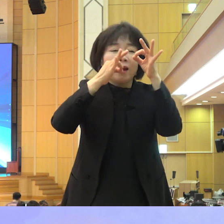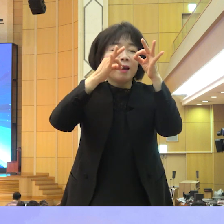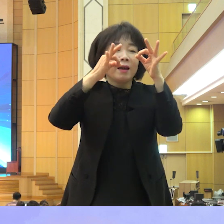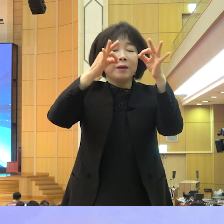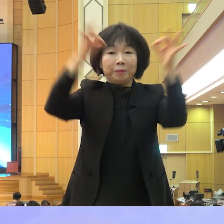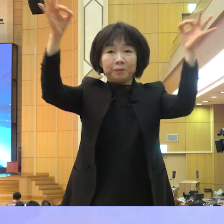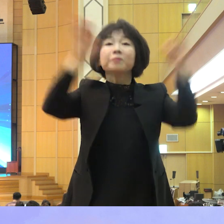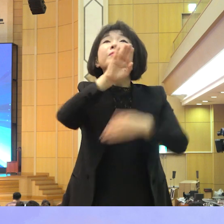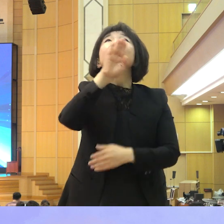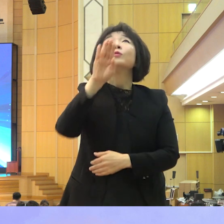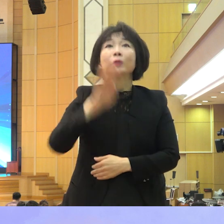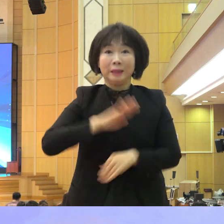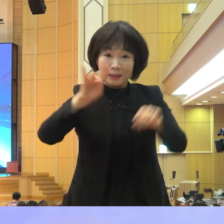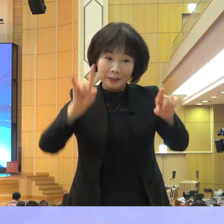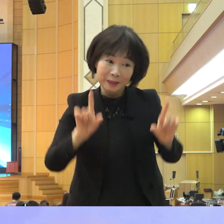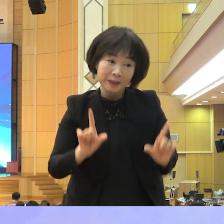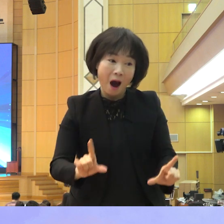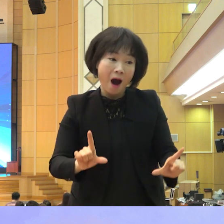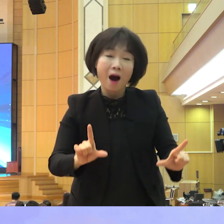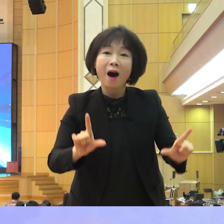부르네